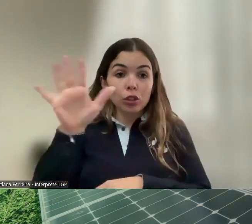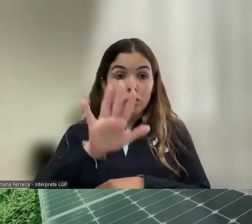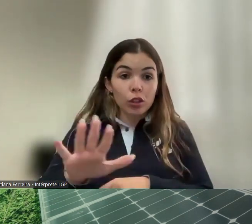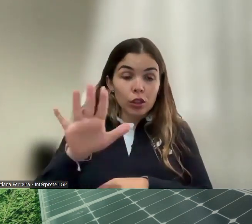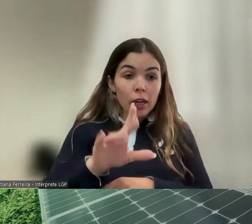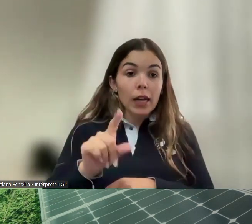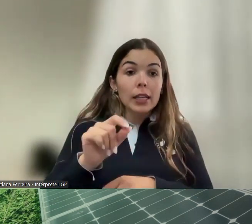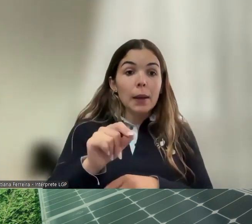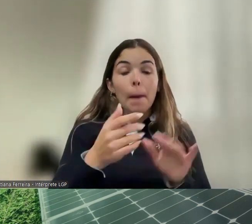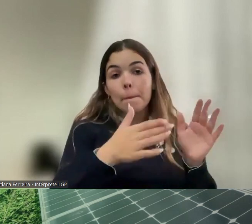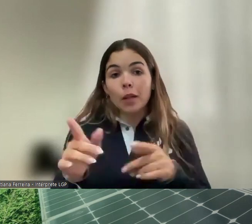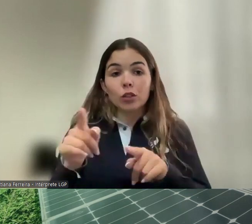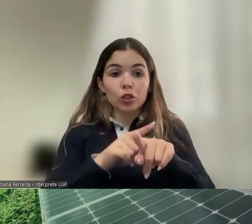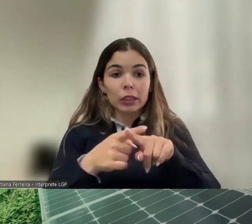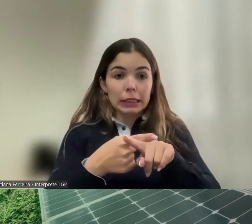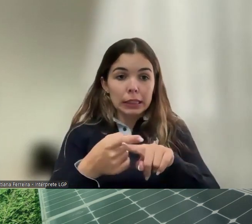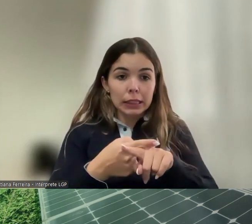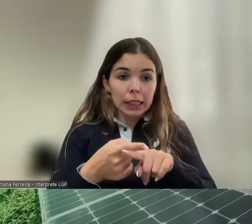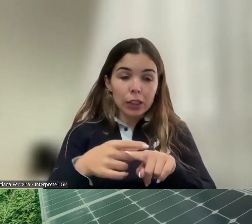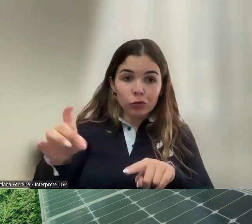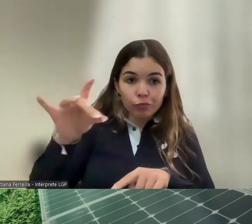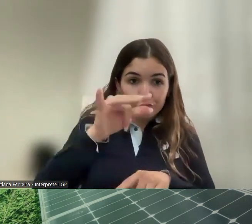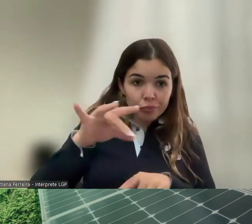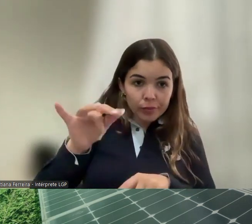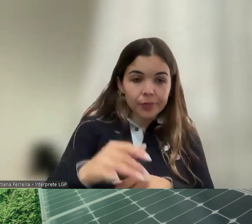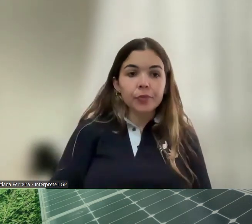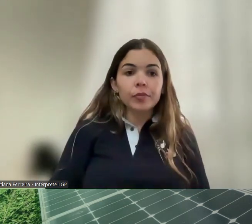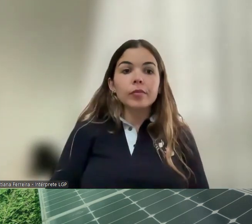partes interessadas locais, os stakeholders locais.